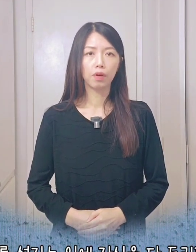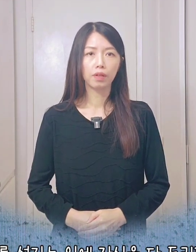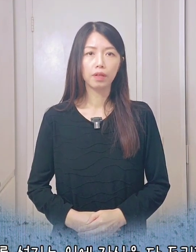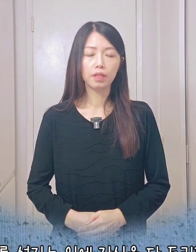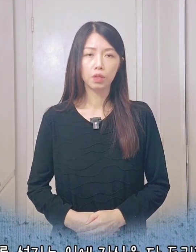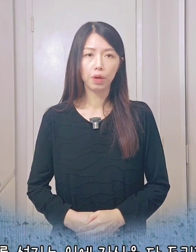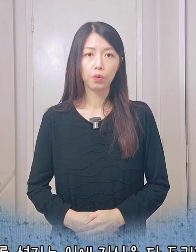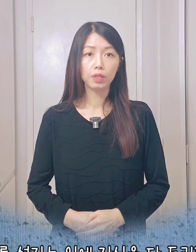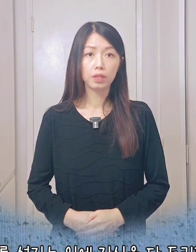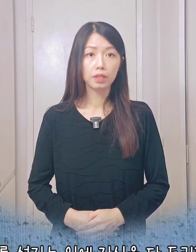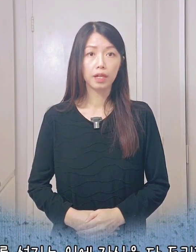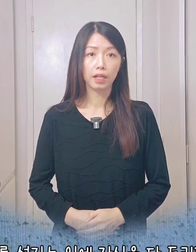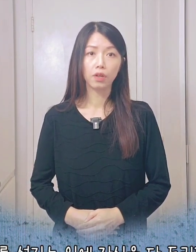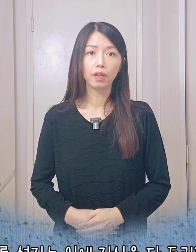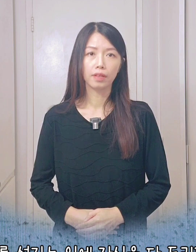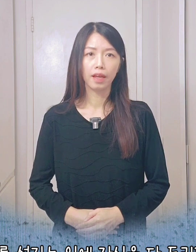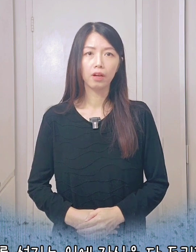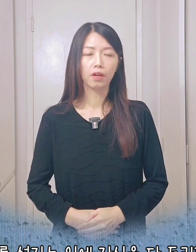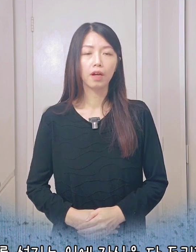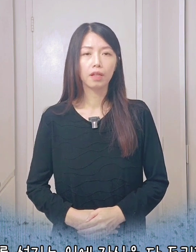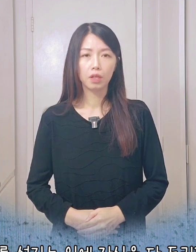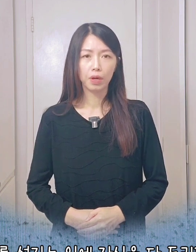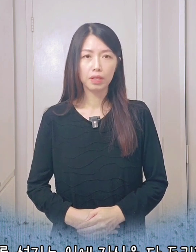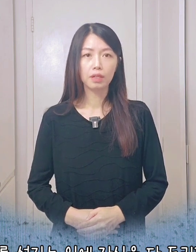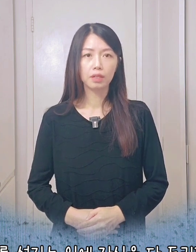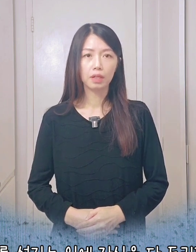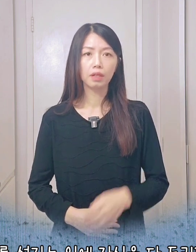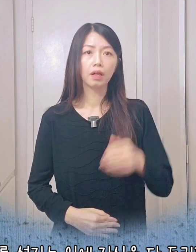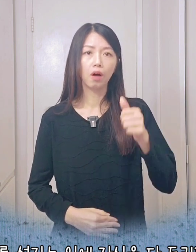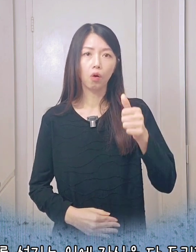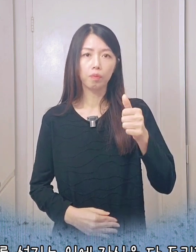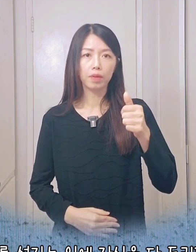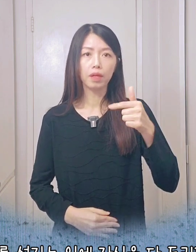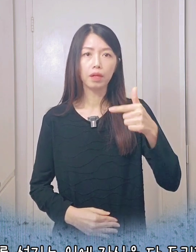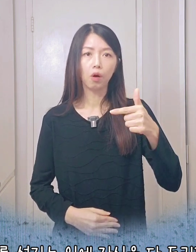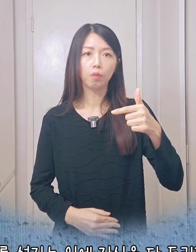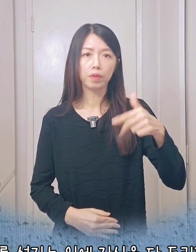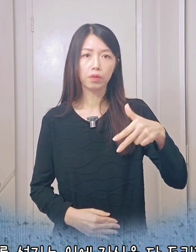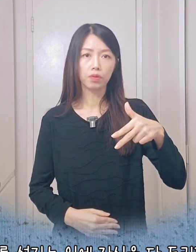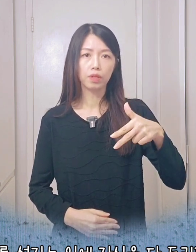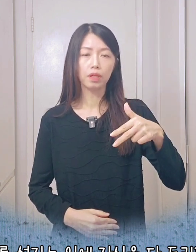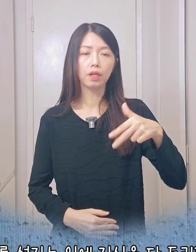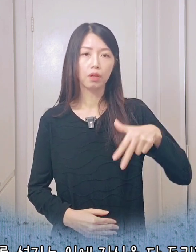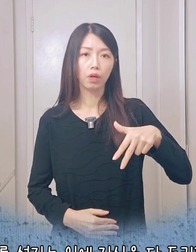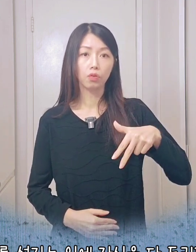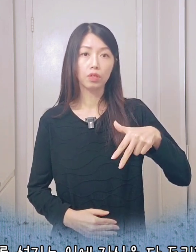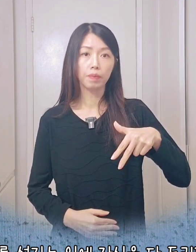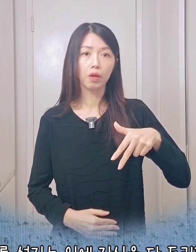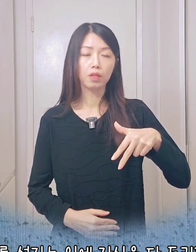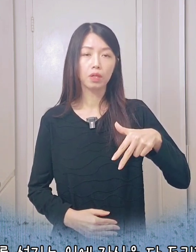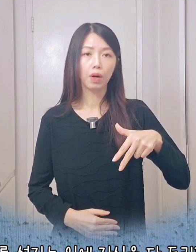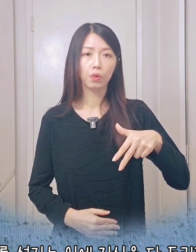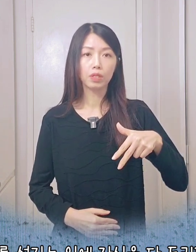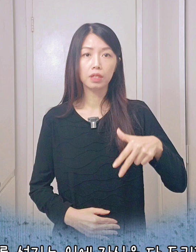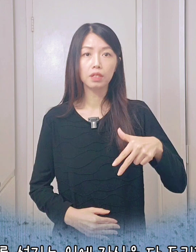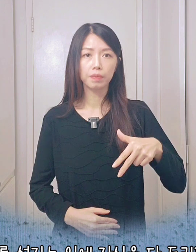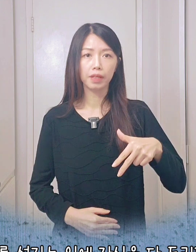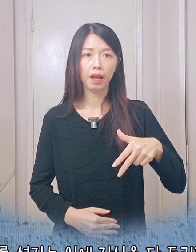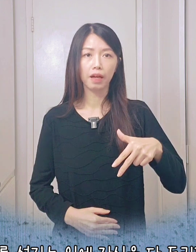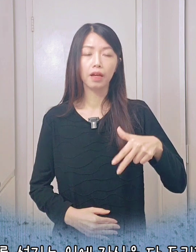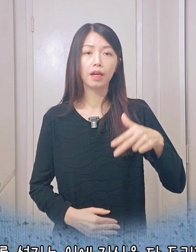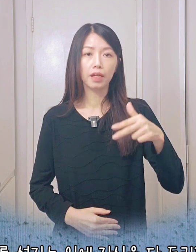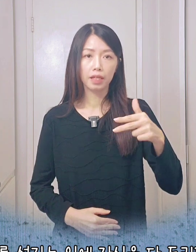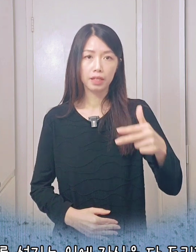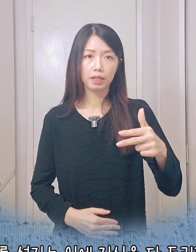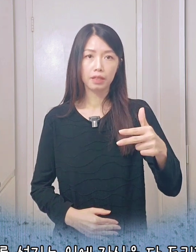뜻의 수어는 지화로 지읒을 아셔야 되는데요. 지와 지읒은 엄지, 검지, 중지를 이렇게 두시면 지화로